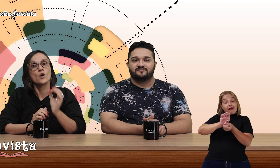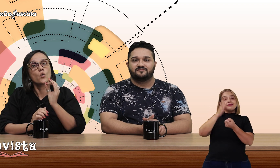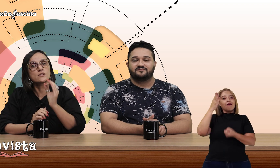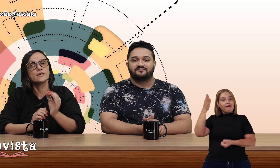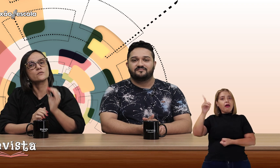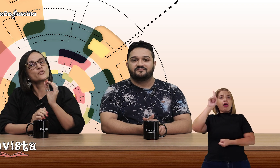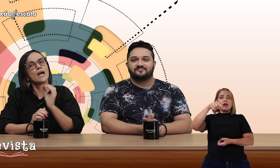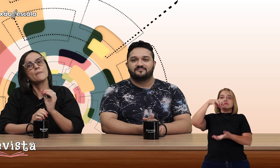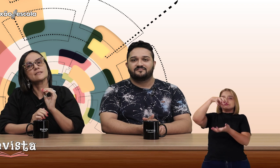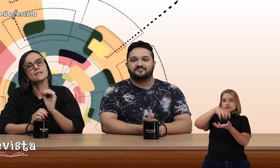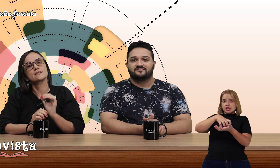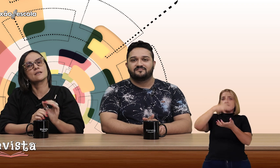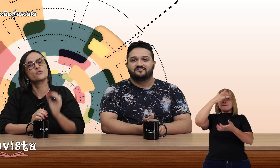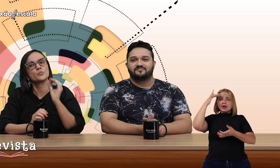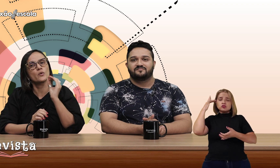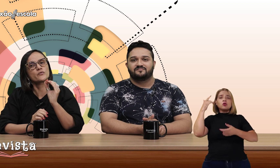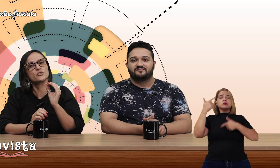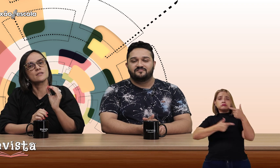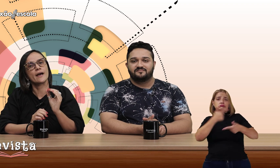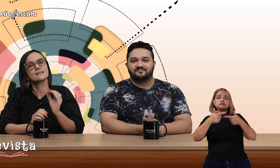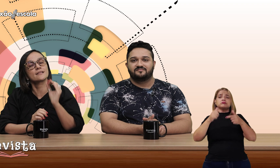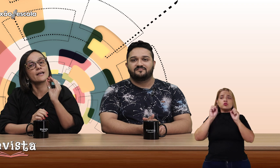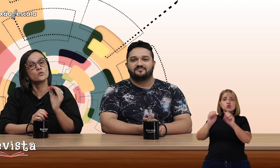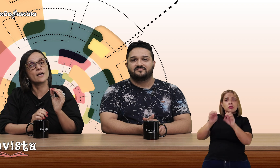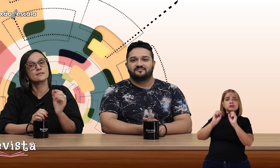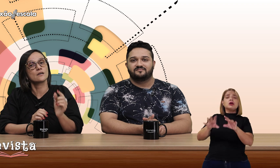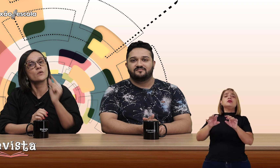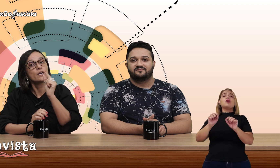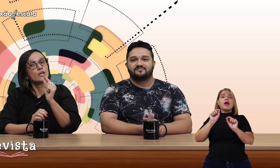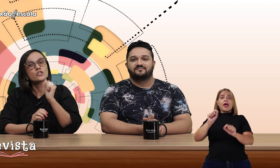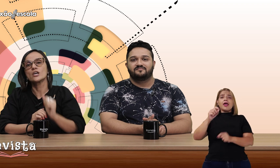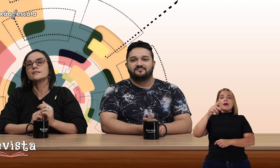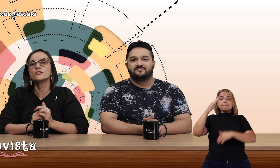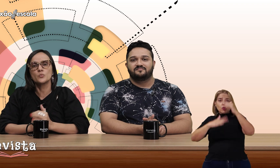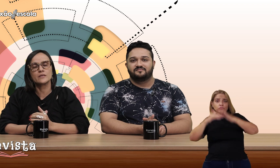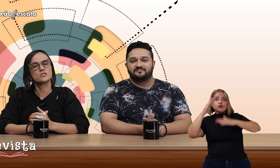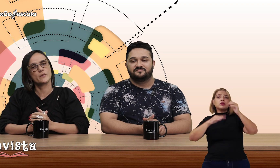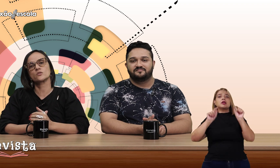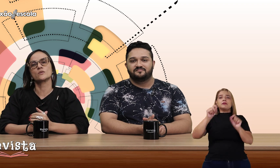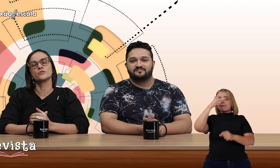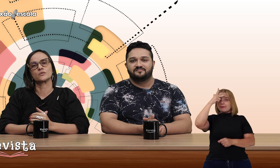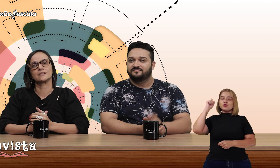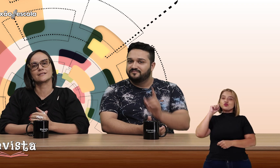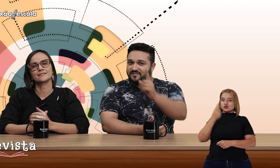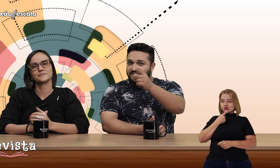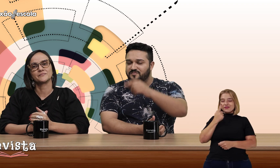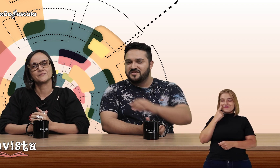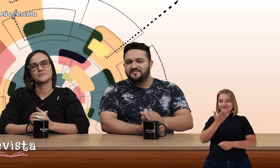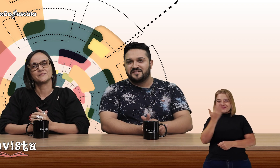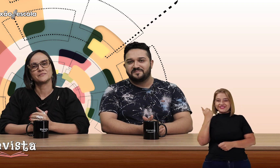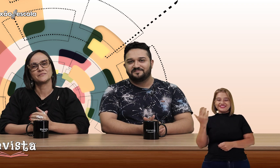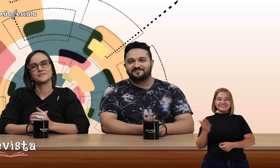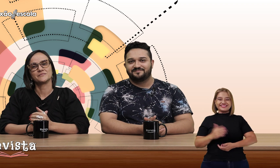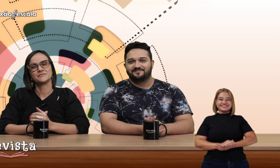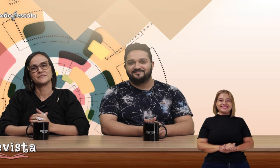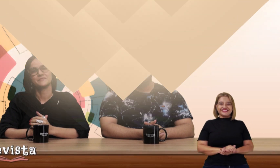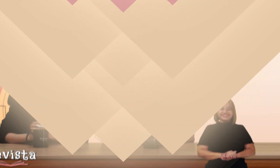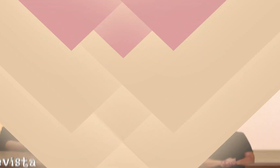o Centro de Capacitação de Profissionais da Educação e de Atendimento às Pessoas Surdas. Vamos rever.